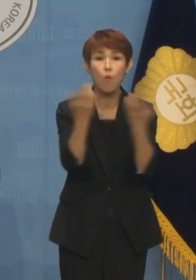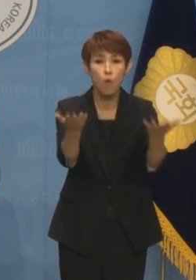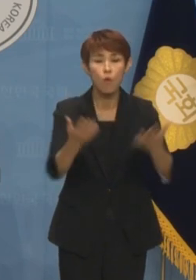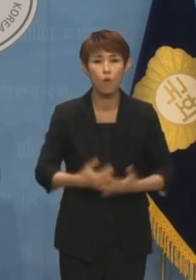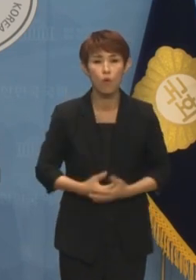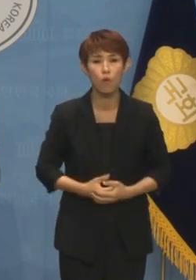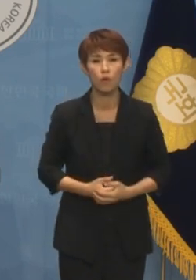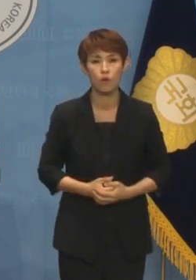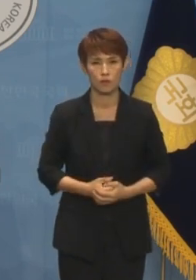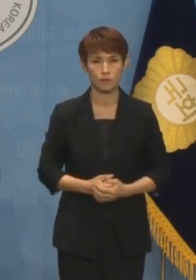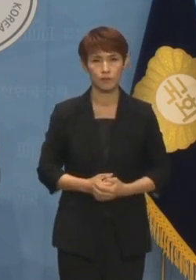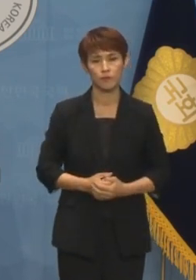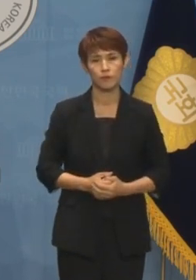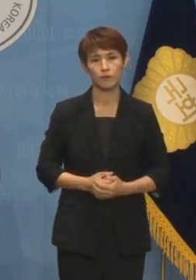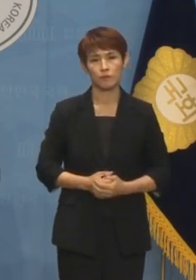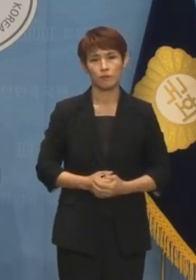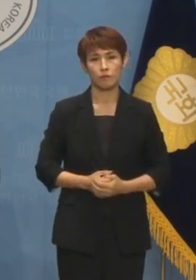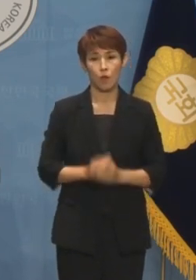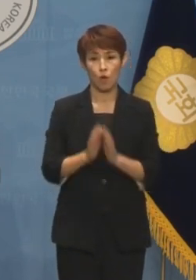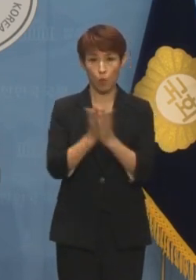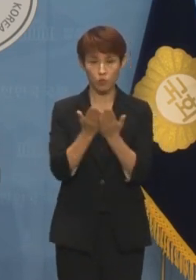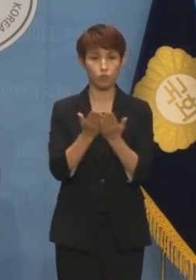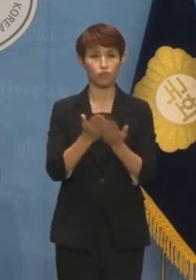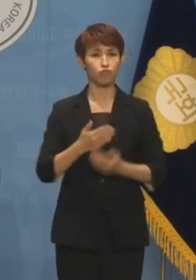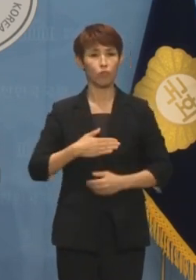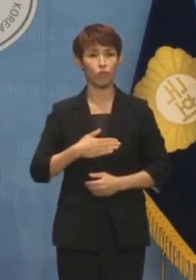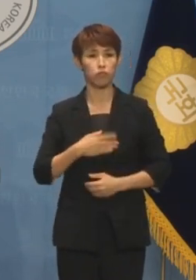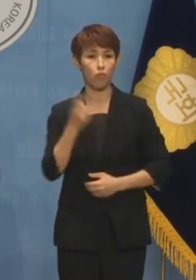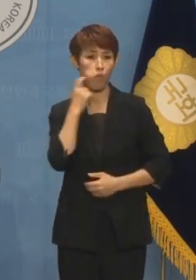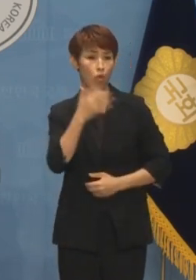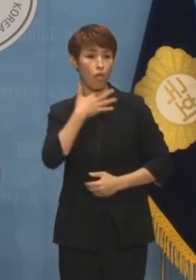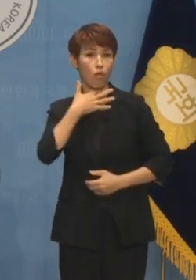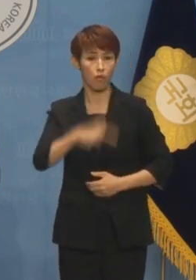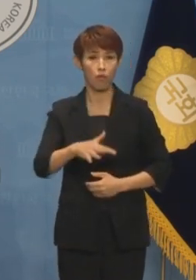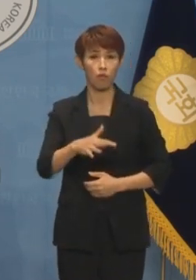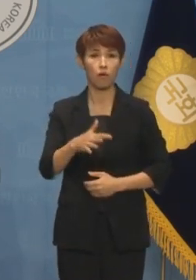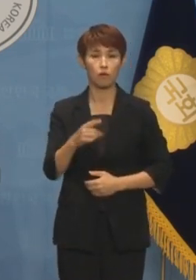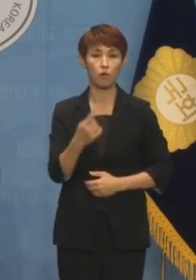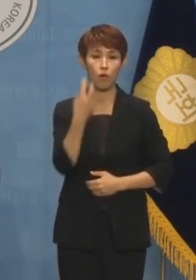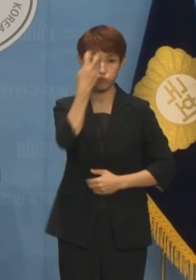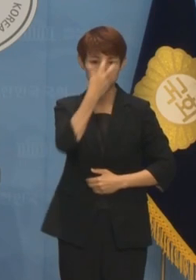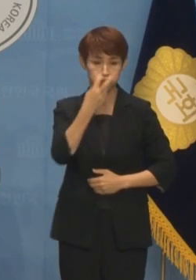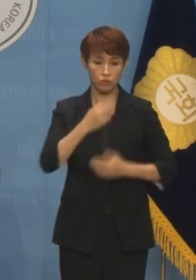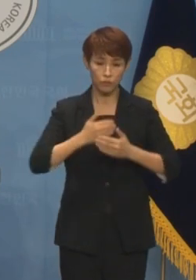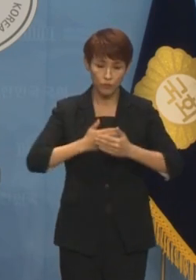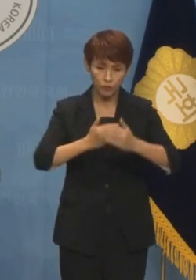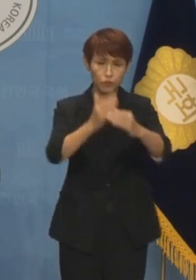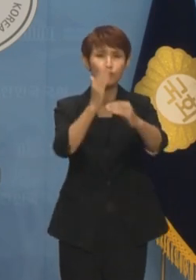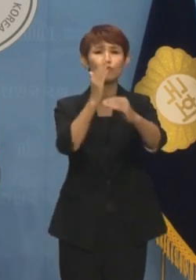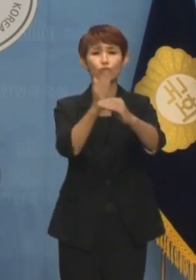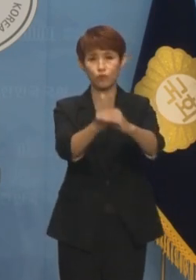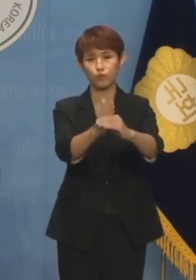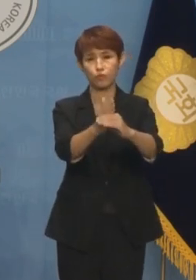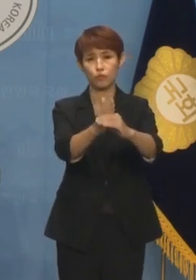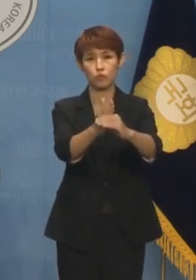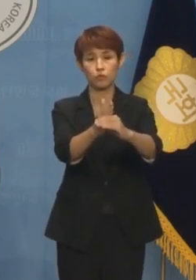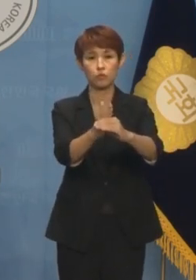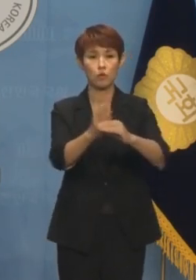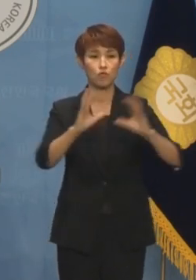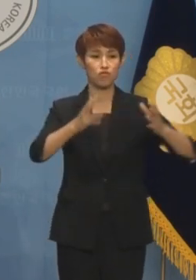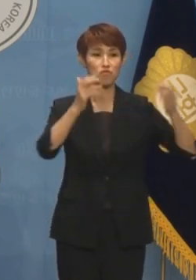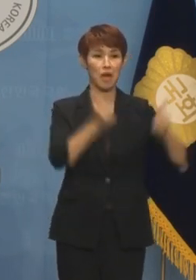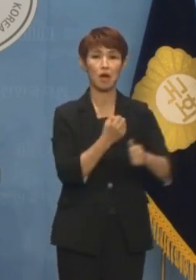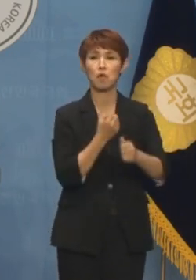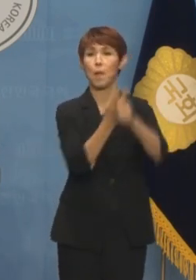말입니까? 당사자가 사실을 부인하고 관련 수사 또한 아직 진행 중인데도 국회가